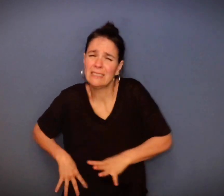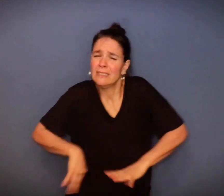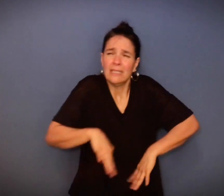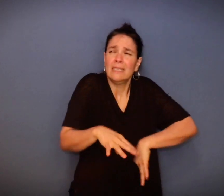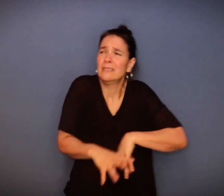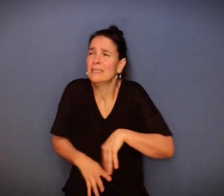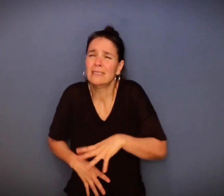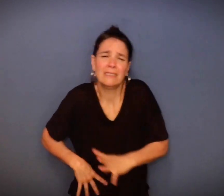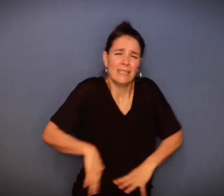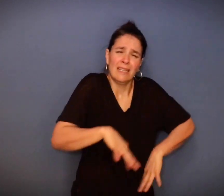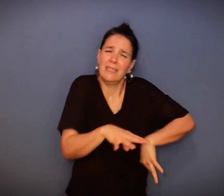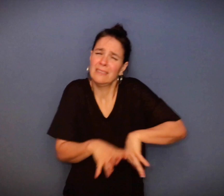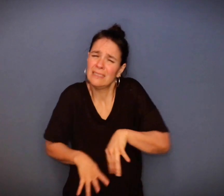complètement épuisé,